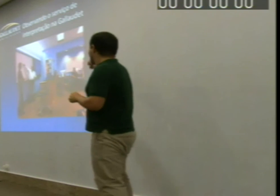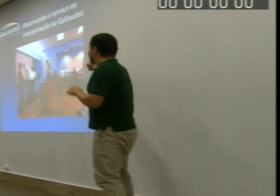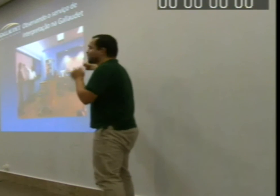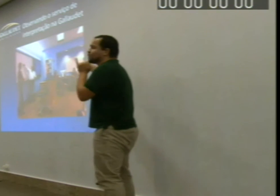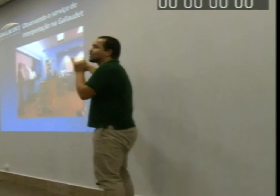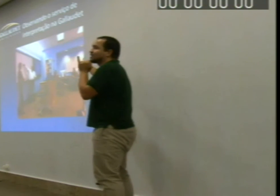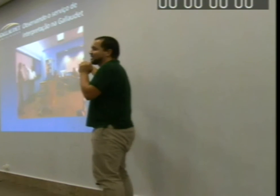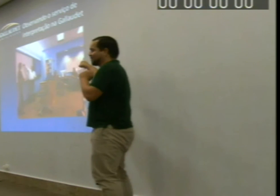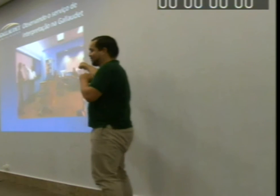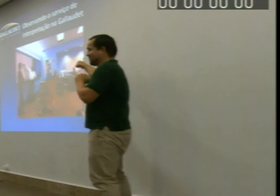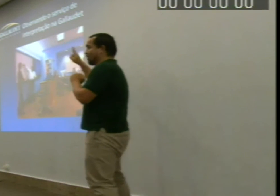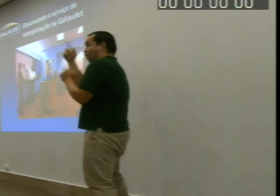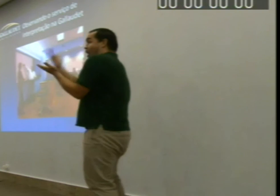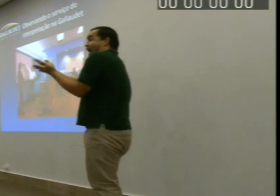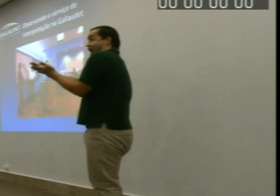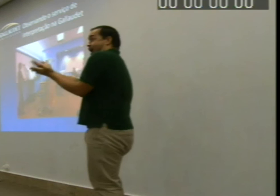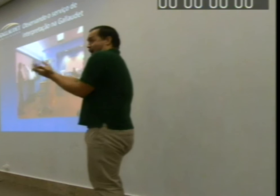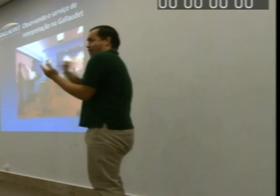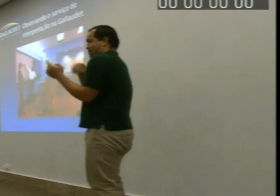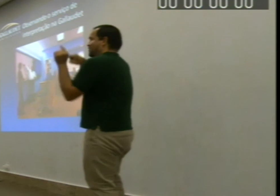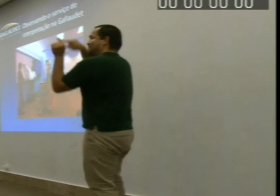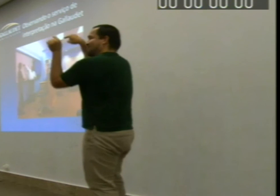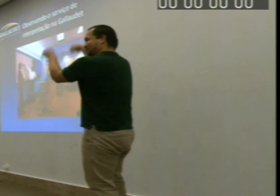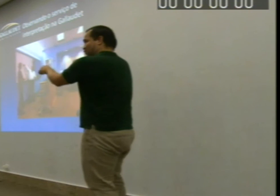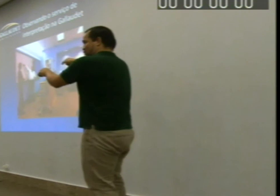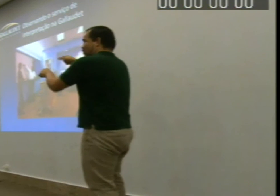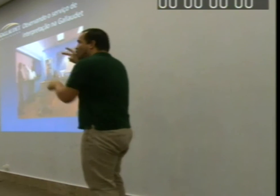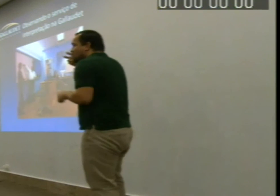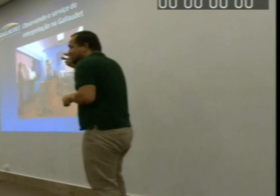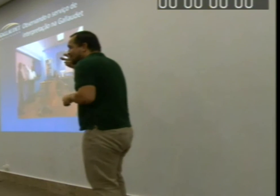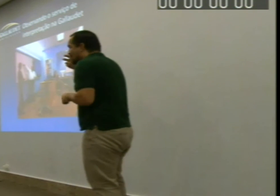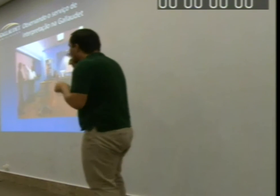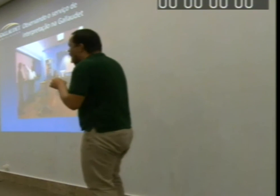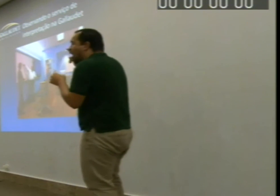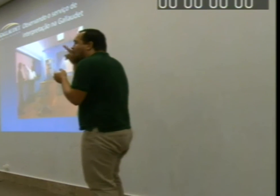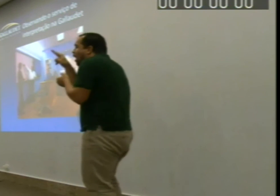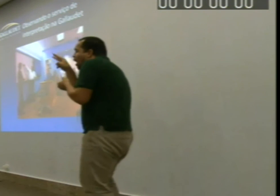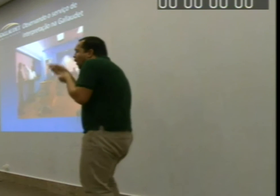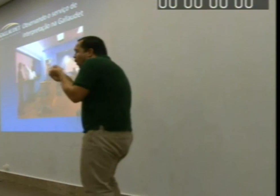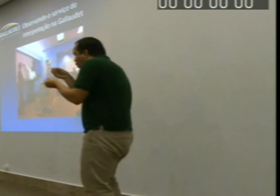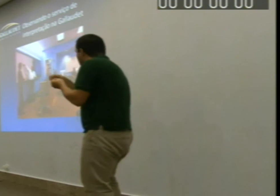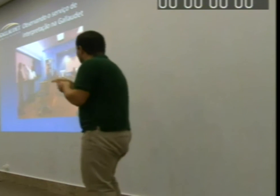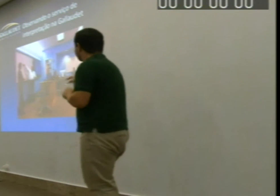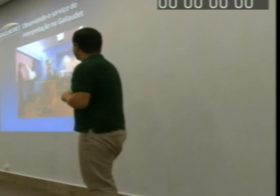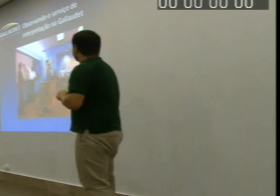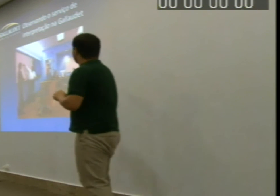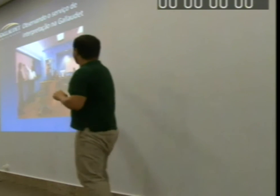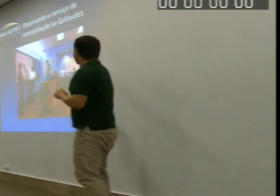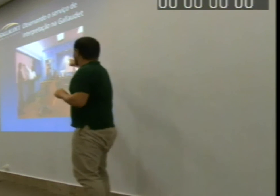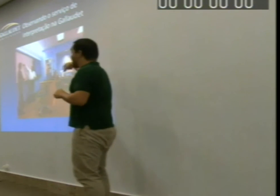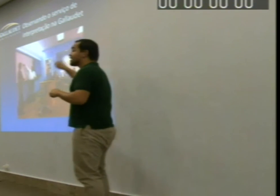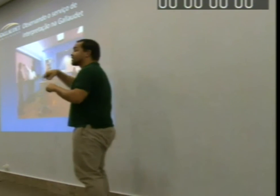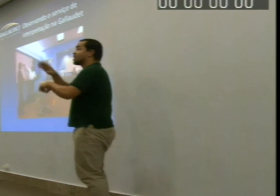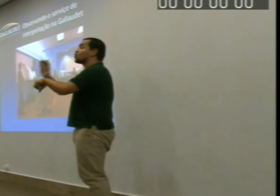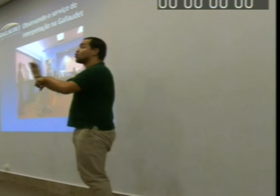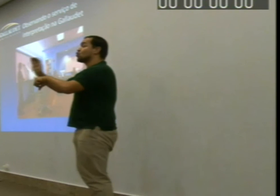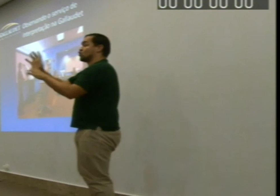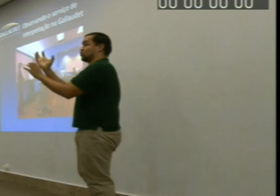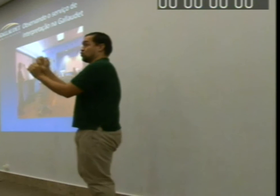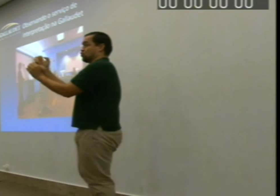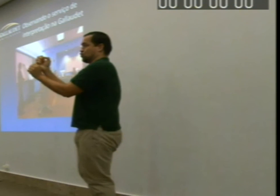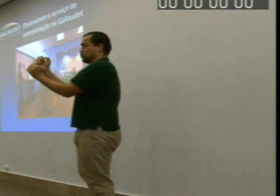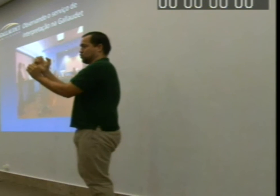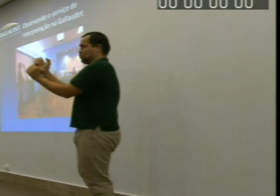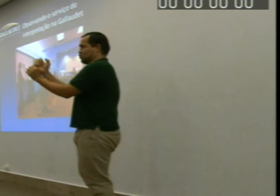lugares Por exemplo essa atividade é uma aula e eu fui observar essa aula que que que que eu observei nessa aula